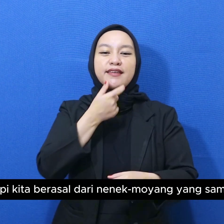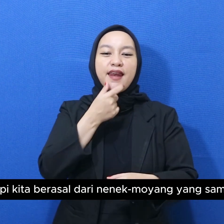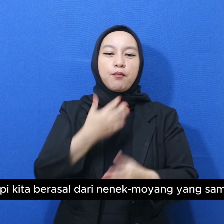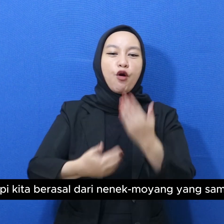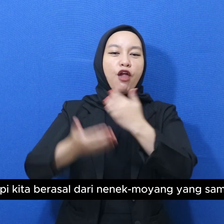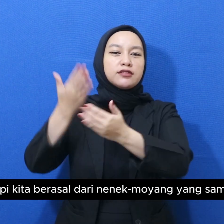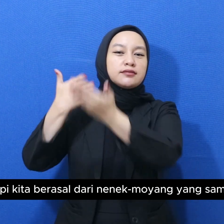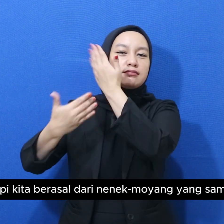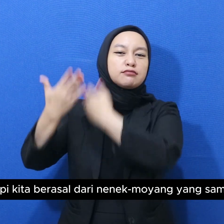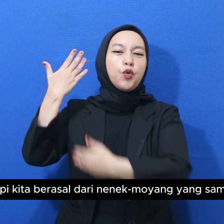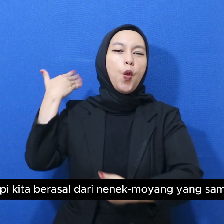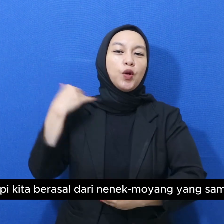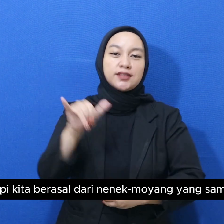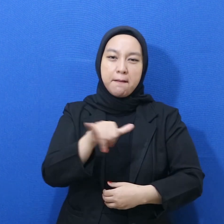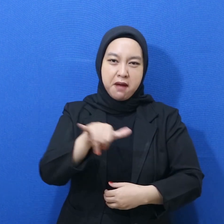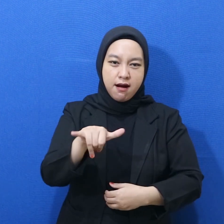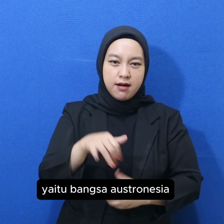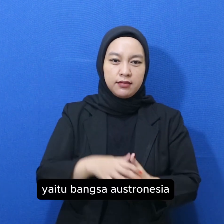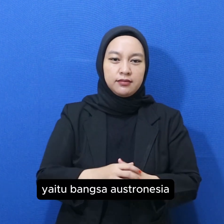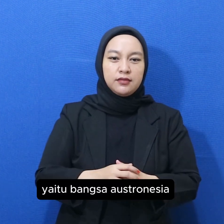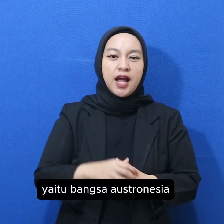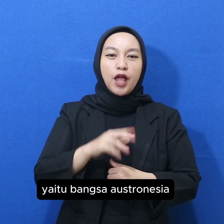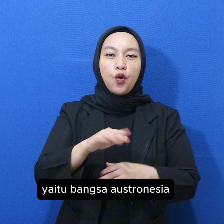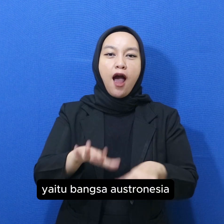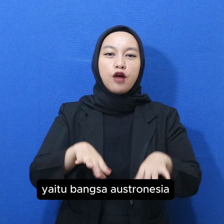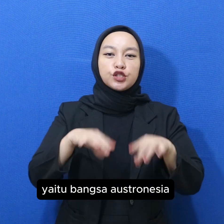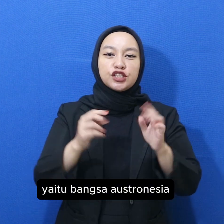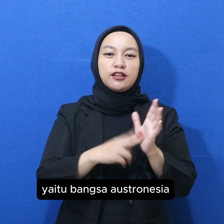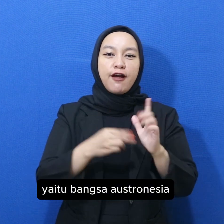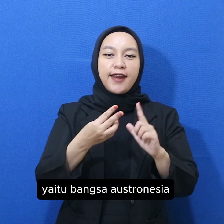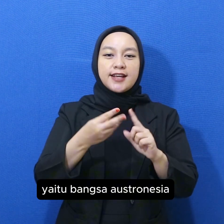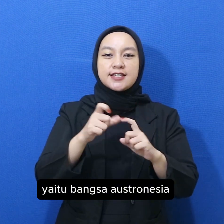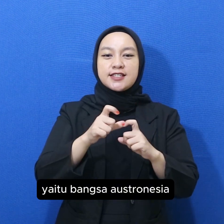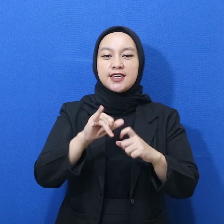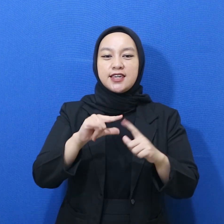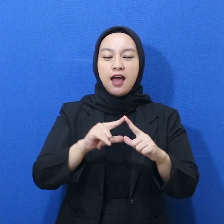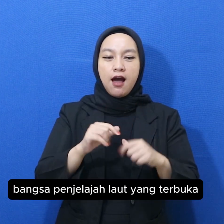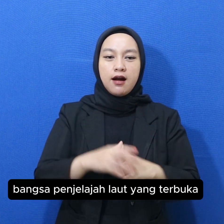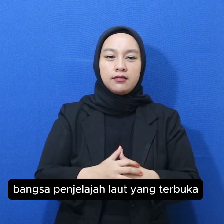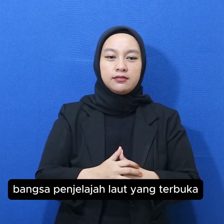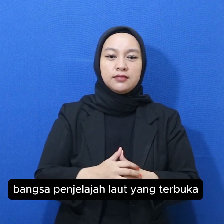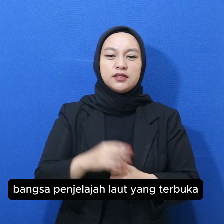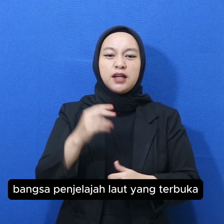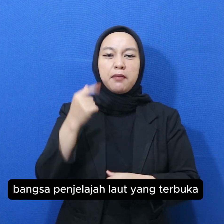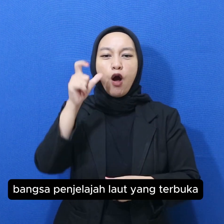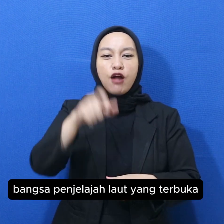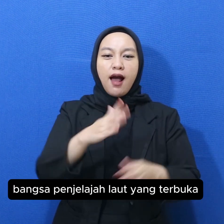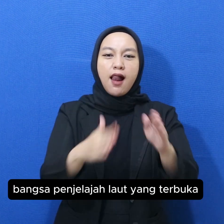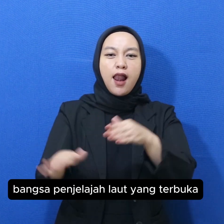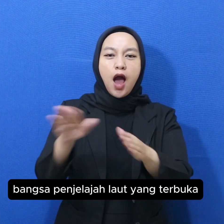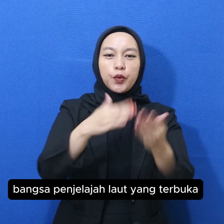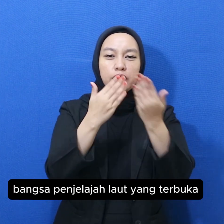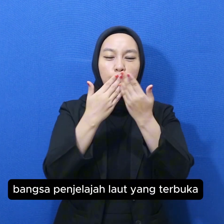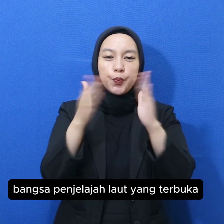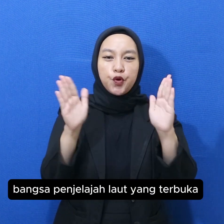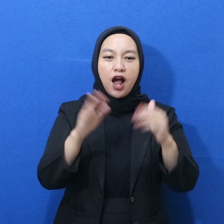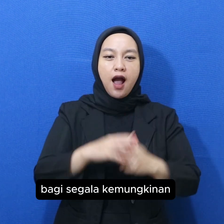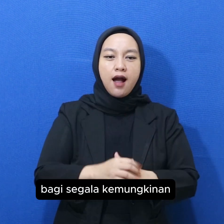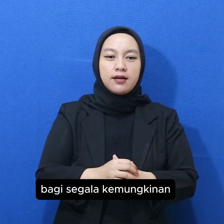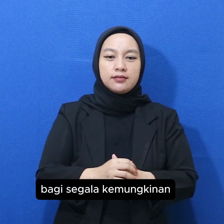sama, yaitu bangsa Austronesia, bangsa penjelajah laut yang terbuka bagi segala kemungkinan